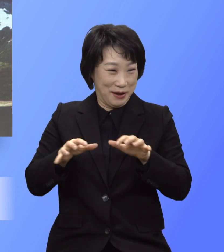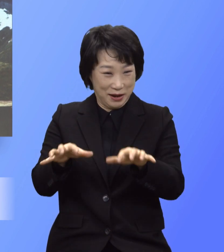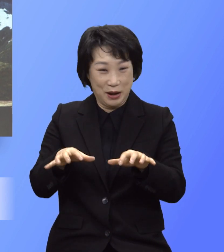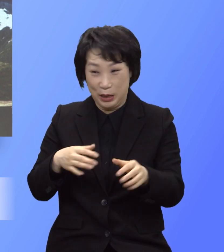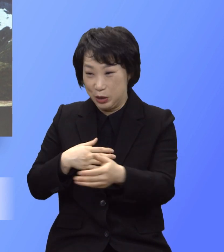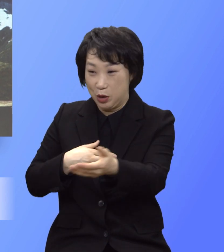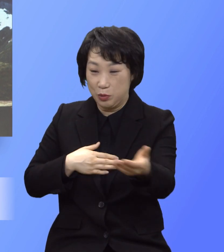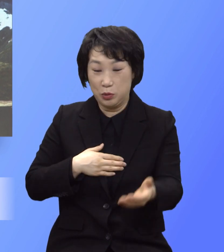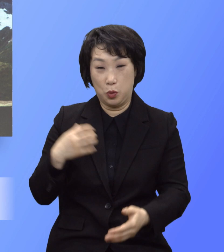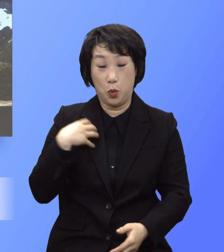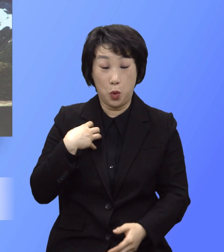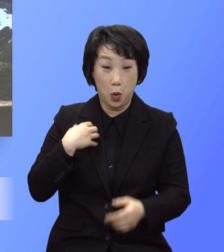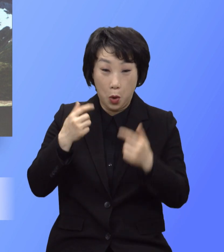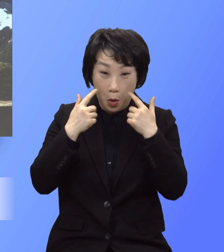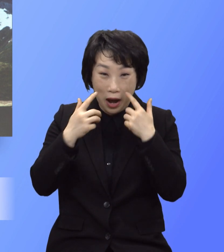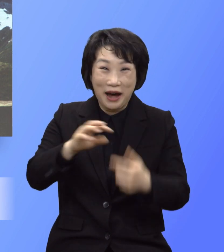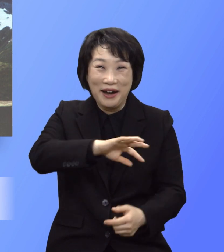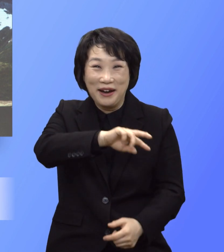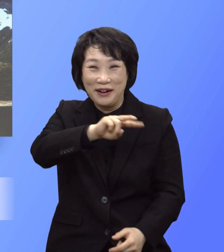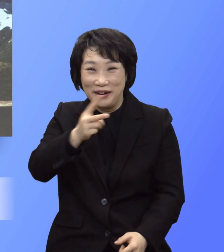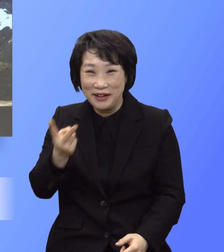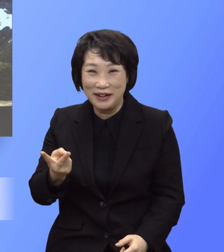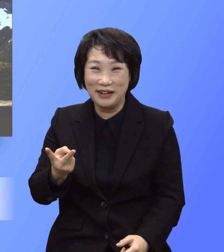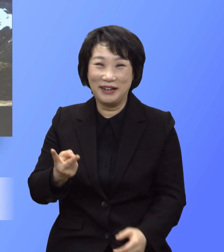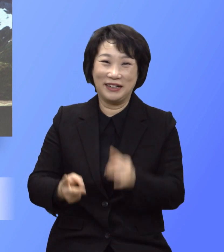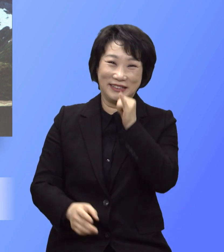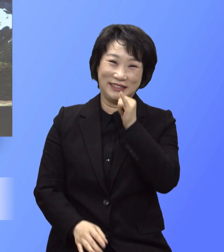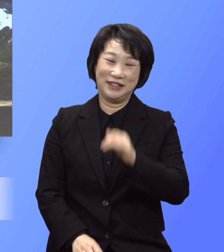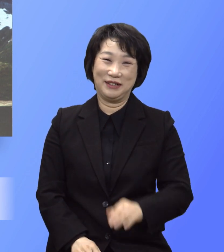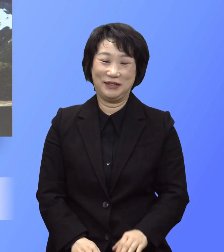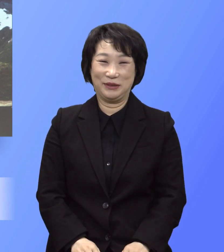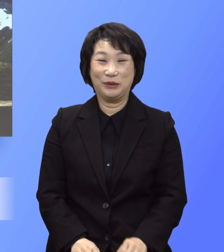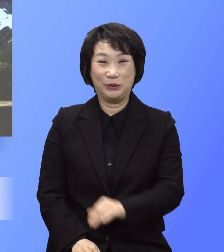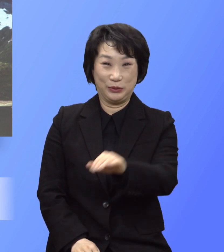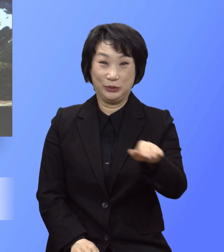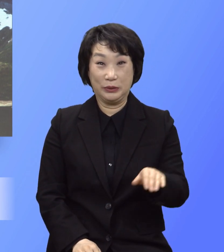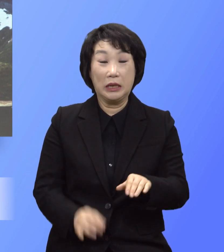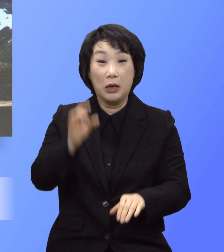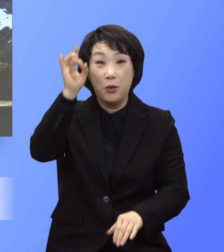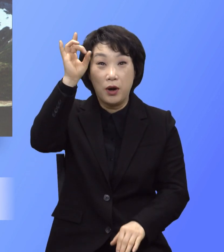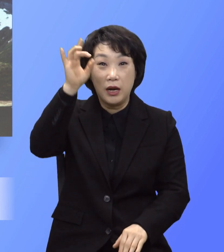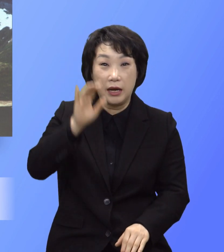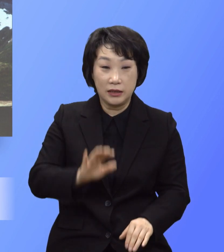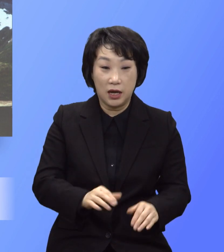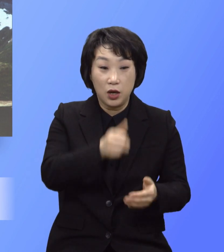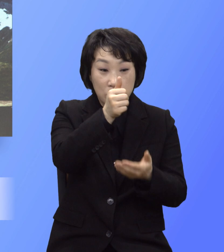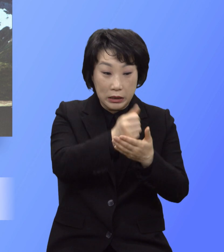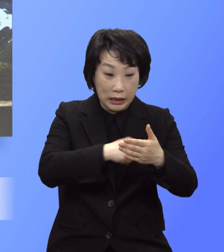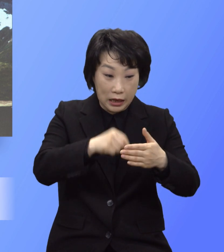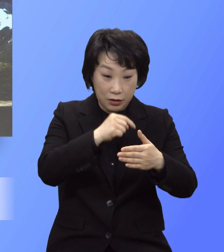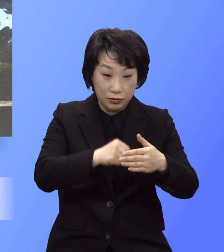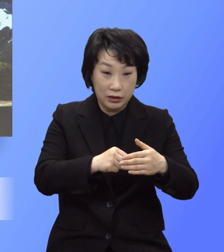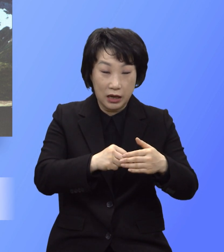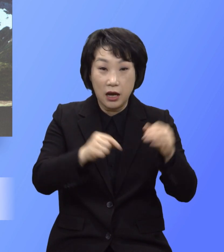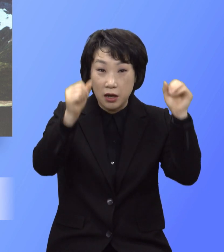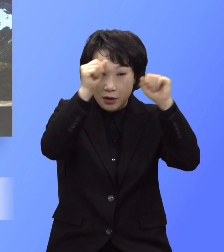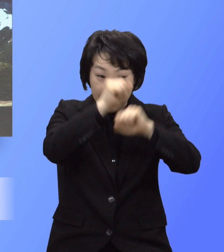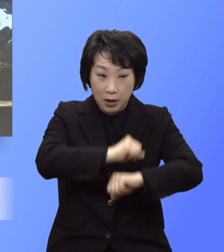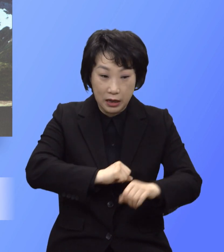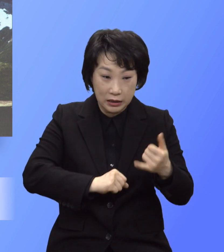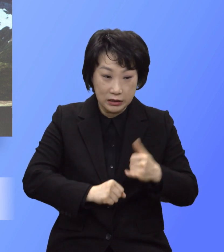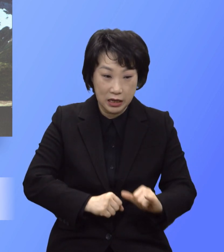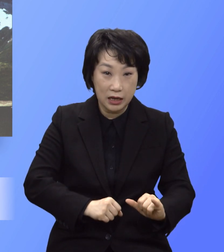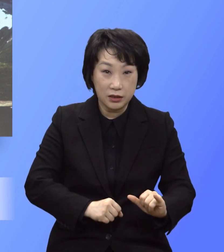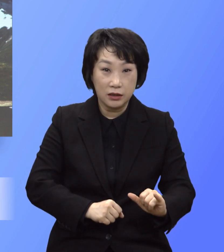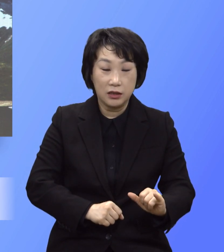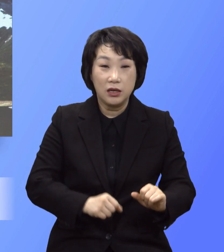엄청난 신분 변화죠. 우리는 본래 죄 아래서 멸망의